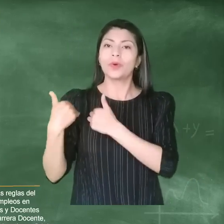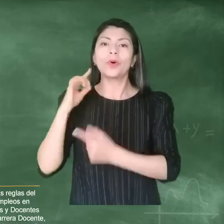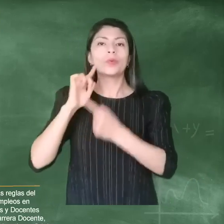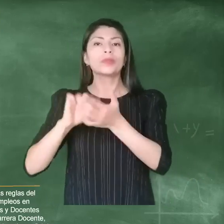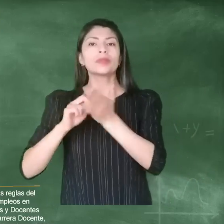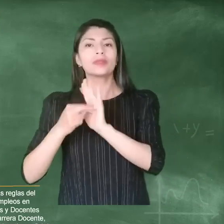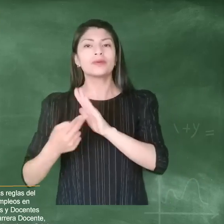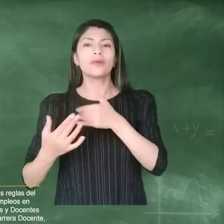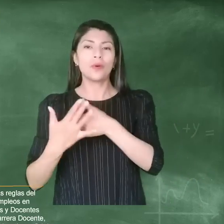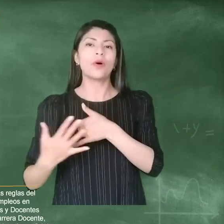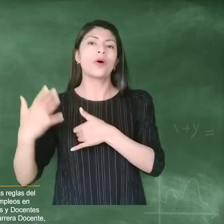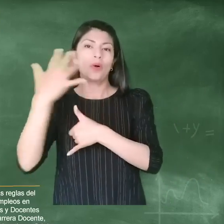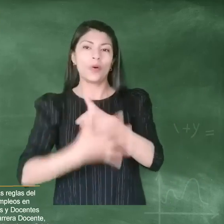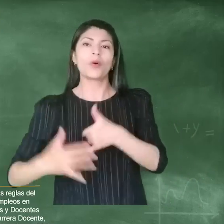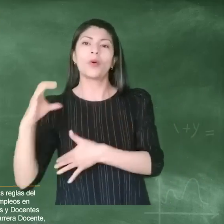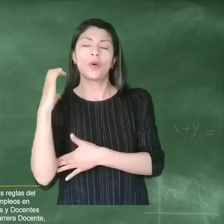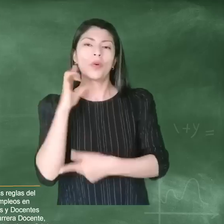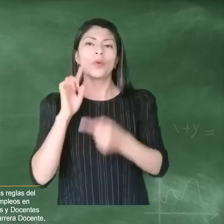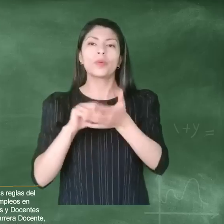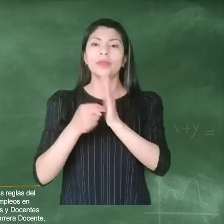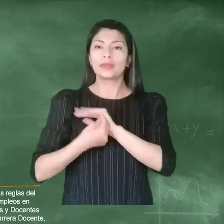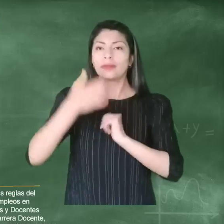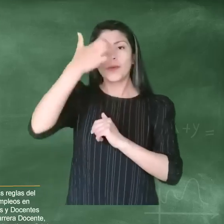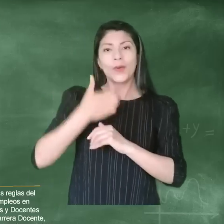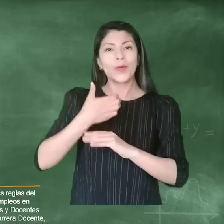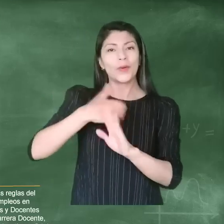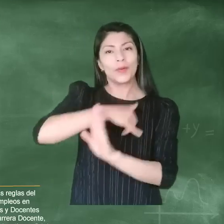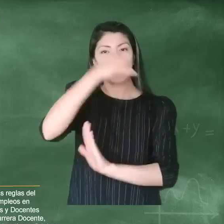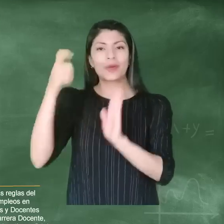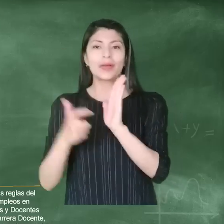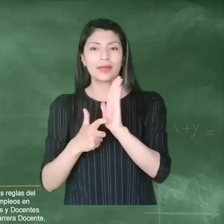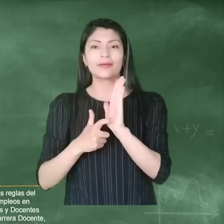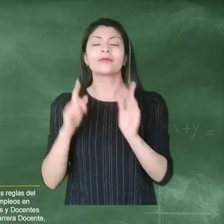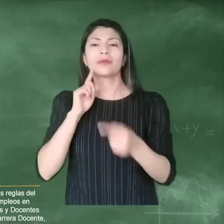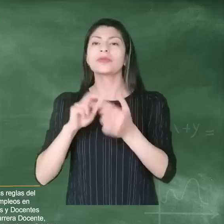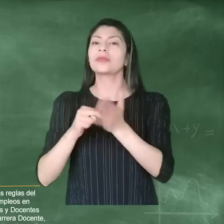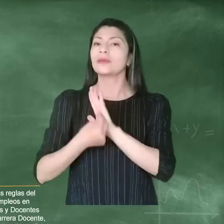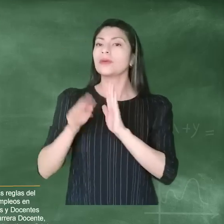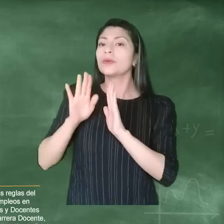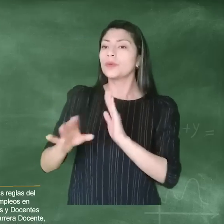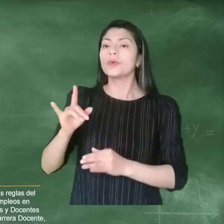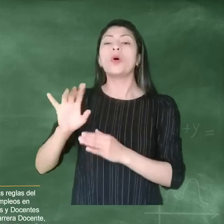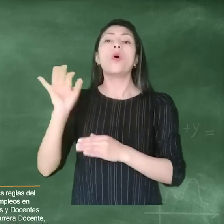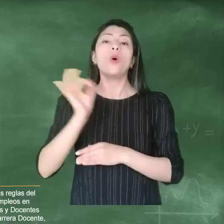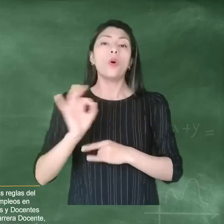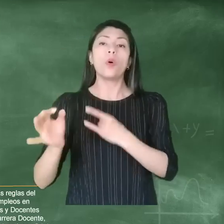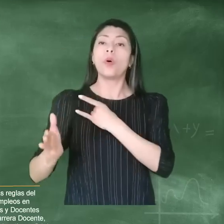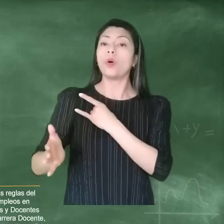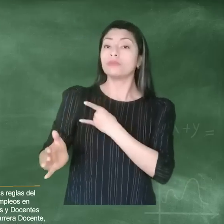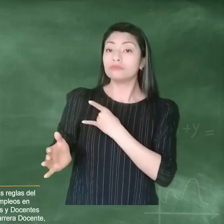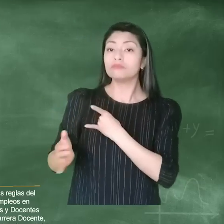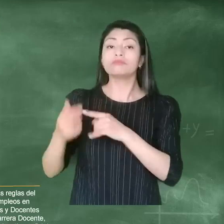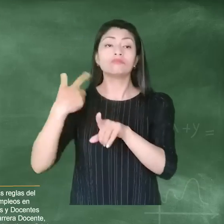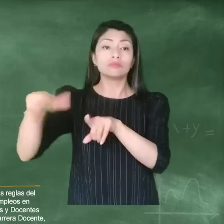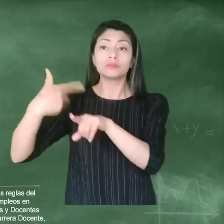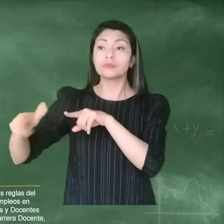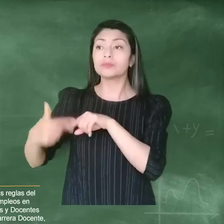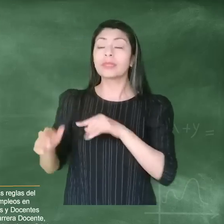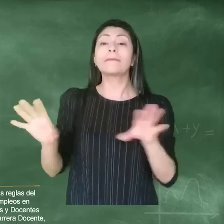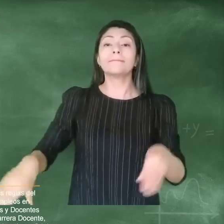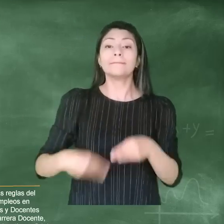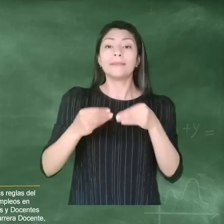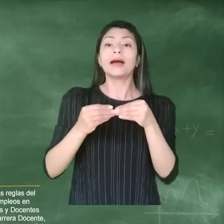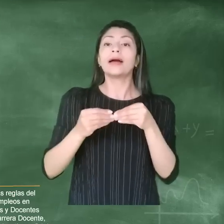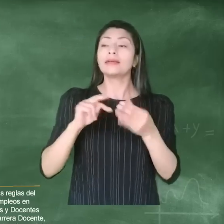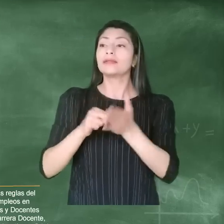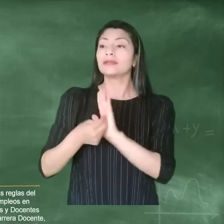la Evaluación de la Educación, ICFES o en su defecto a la institución de educación superior que lo desarrolle y a los